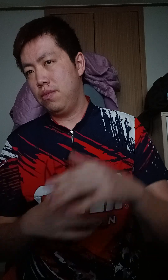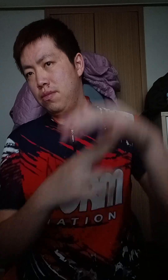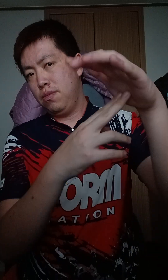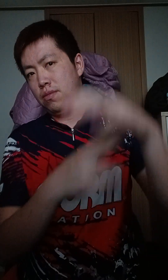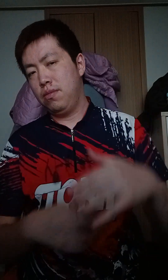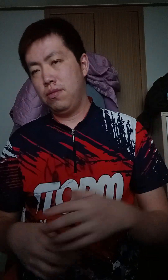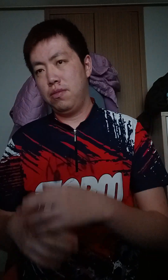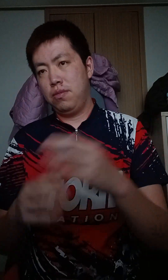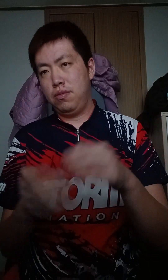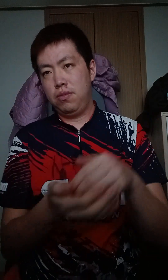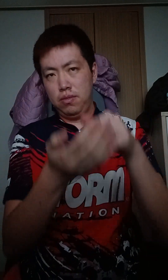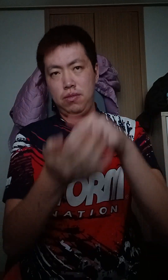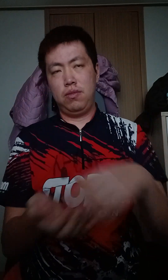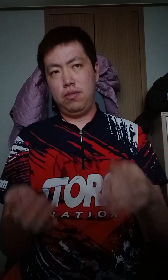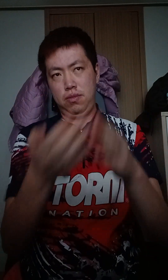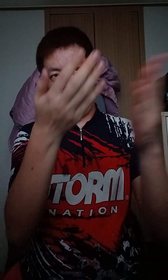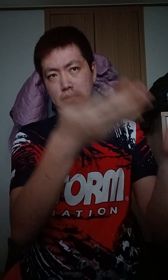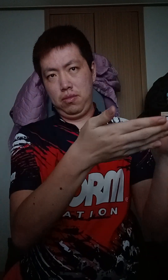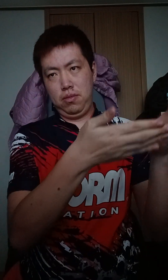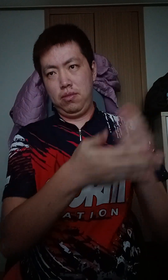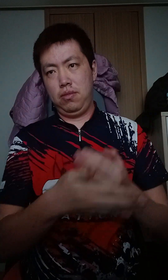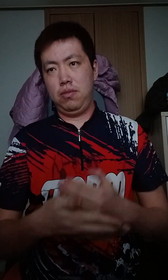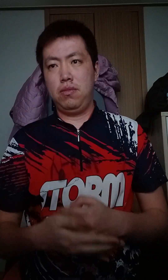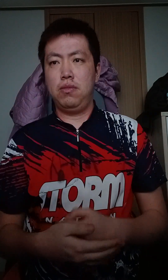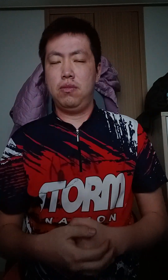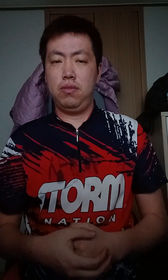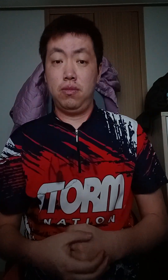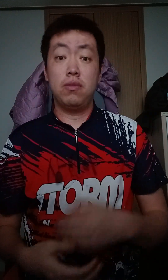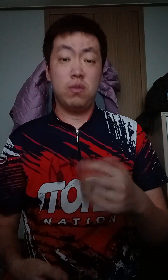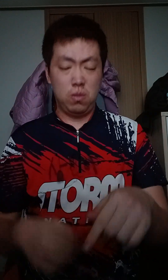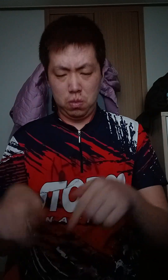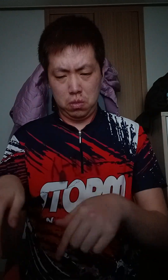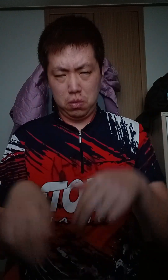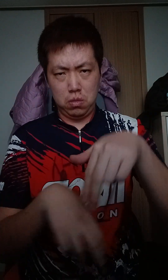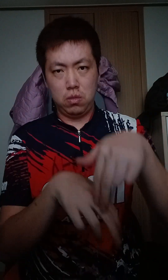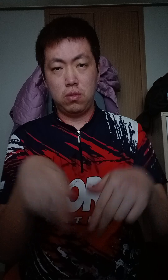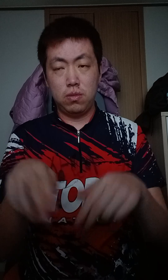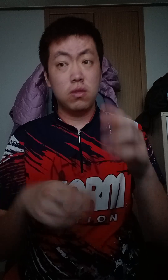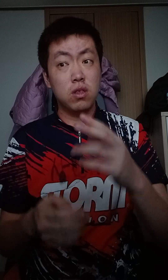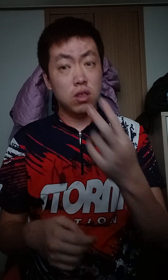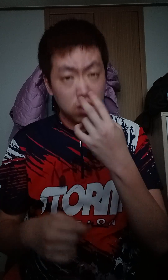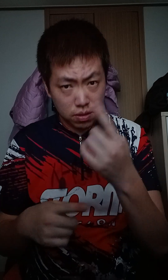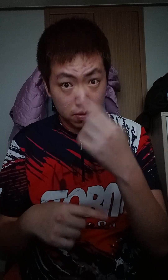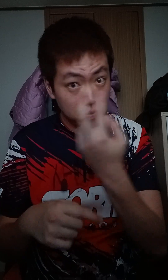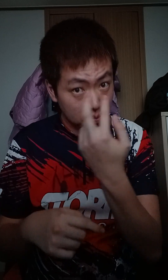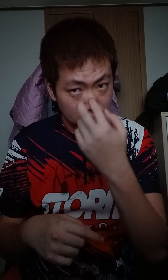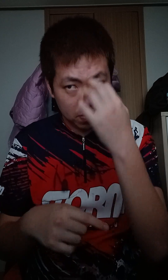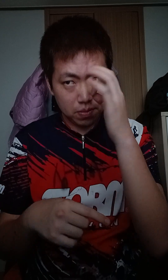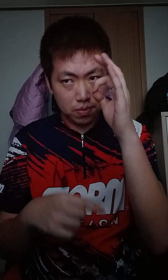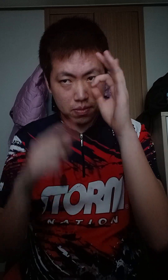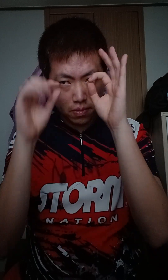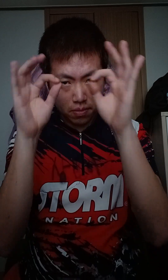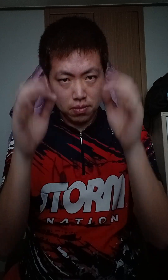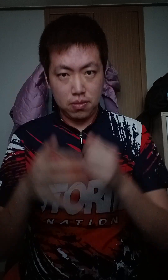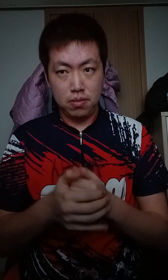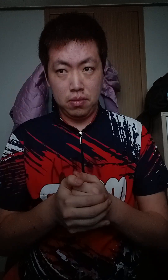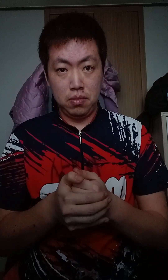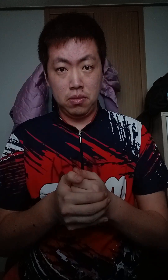옆 건물로 이동합니다. 여기 계단 조심해야 돼. 여기 봐봐. 발달장애인이